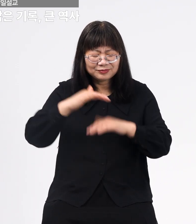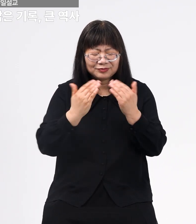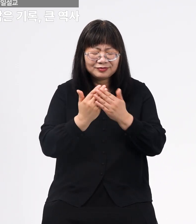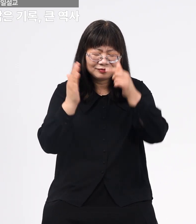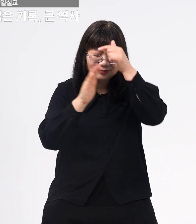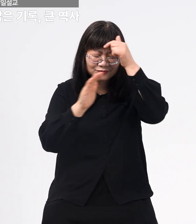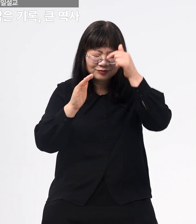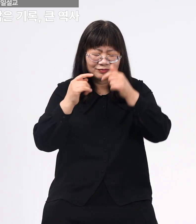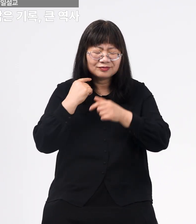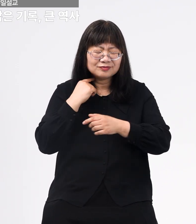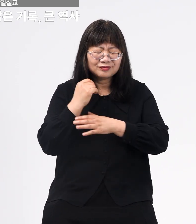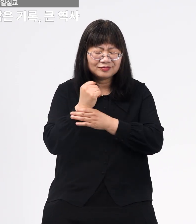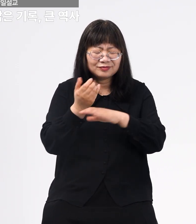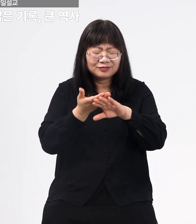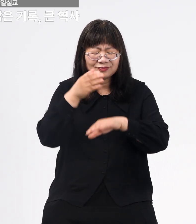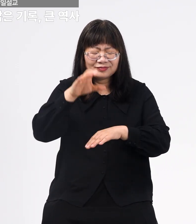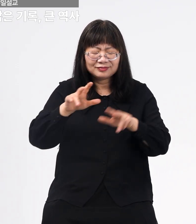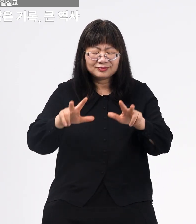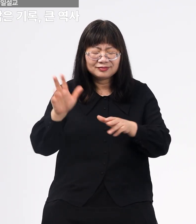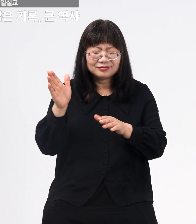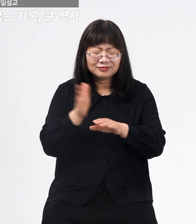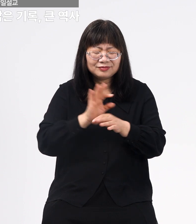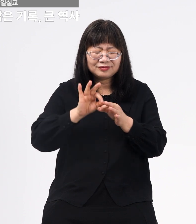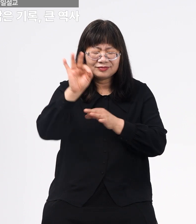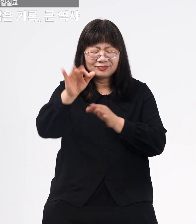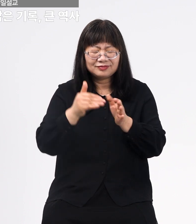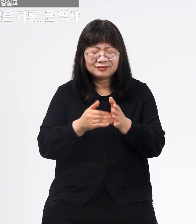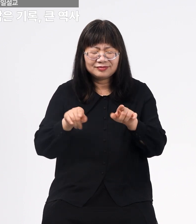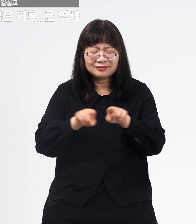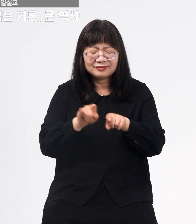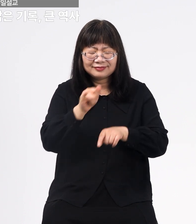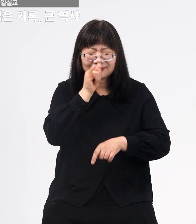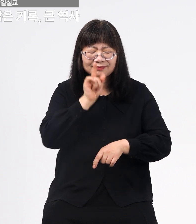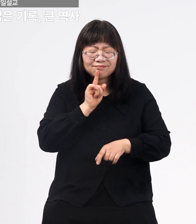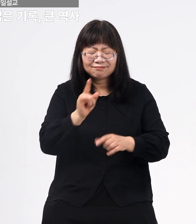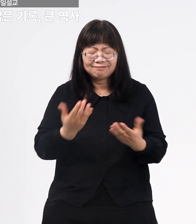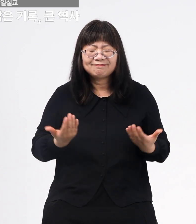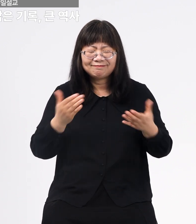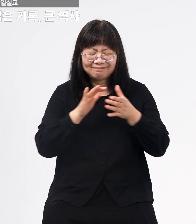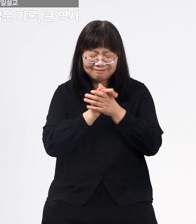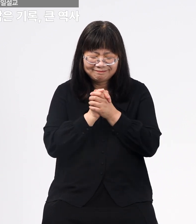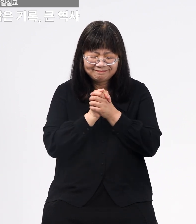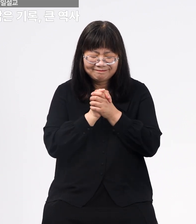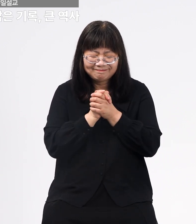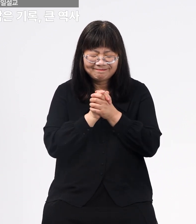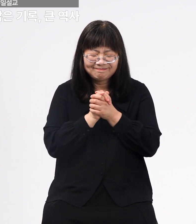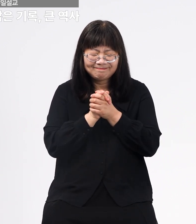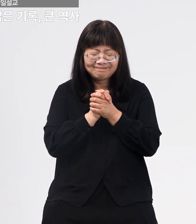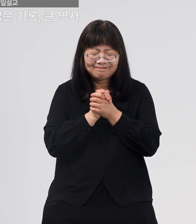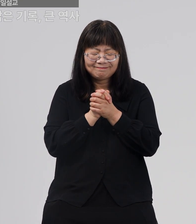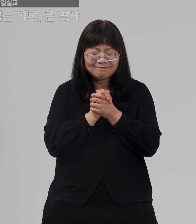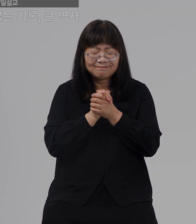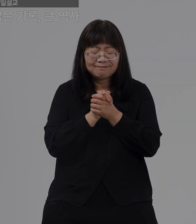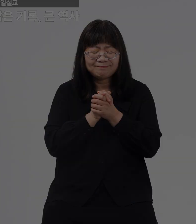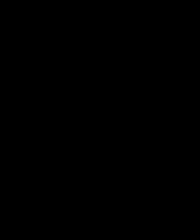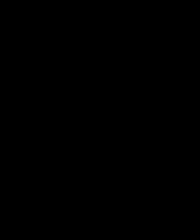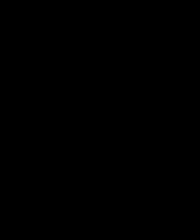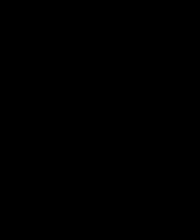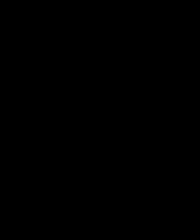위에 이제로부터 영원토록 함께 있을지어다. 아멘.